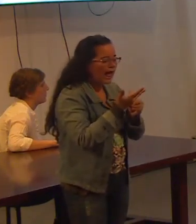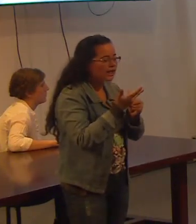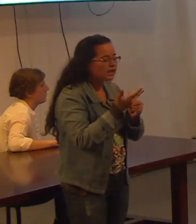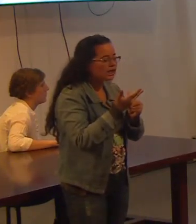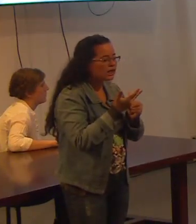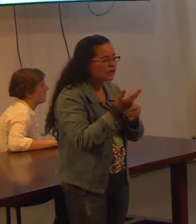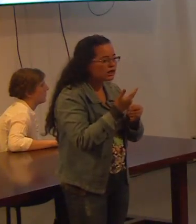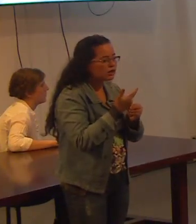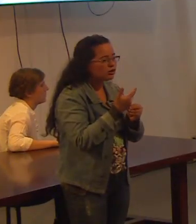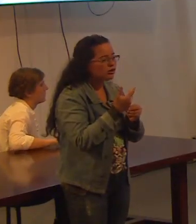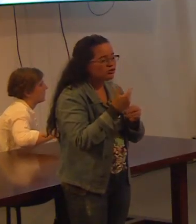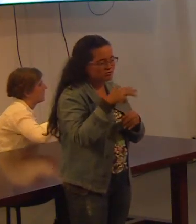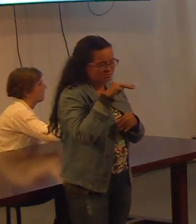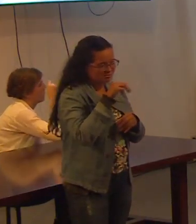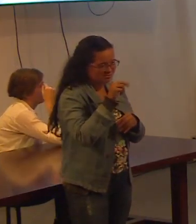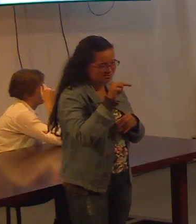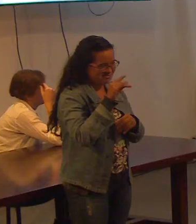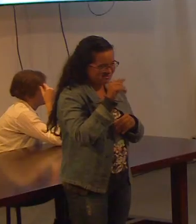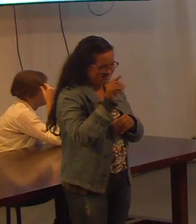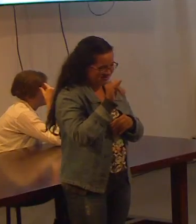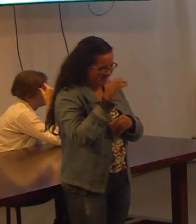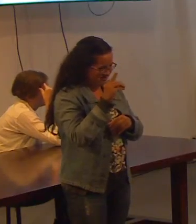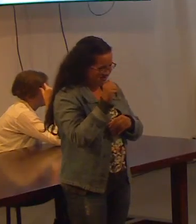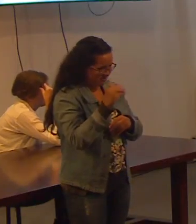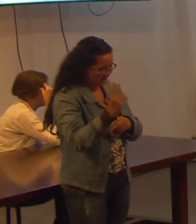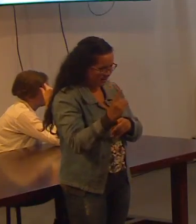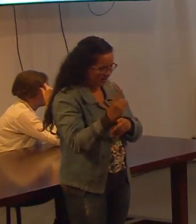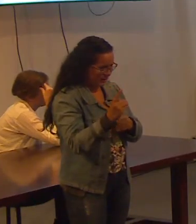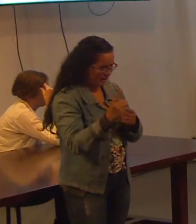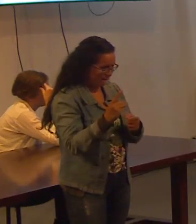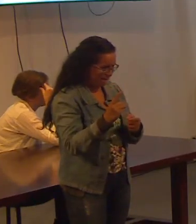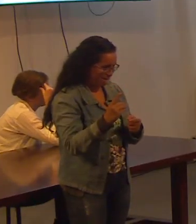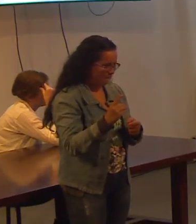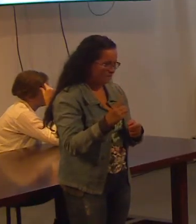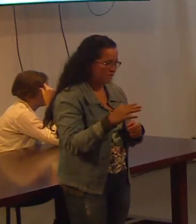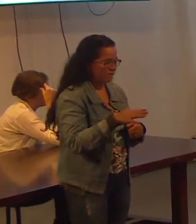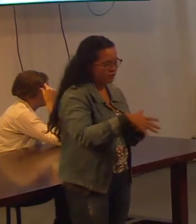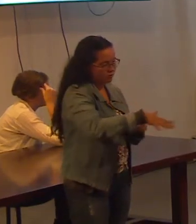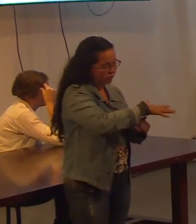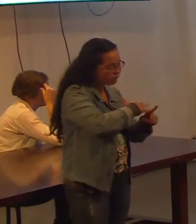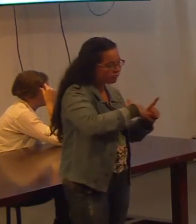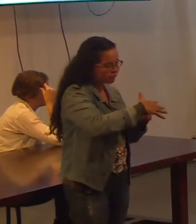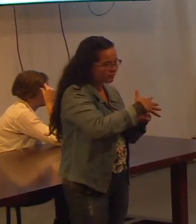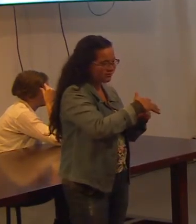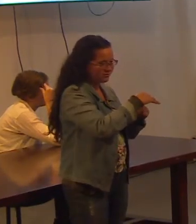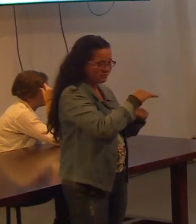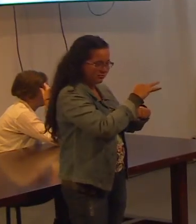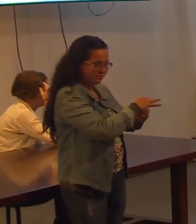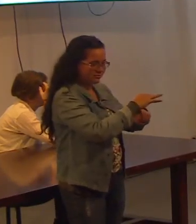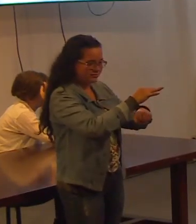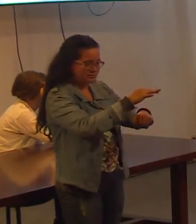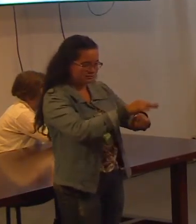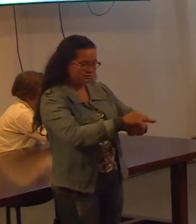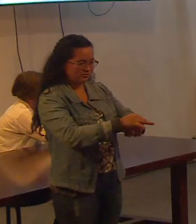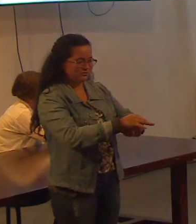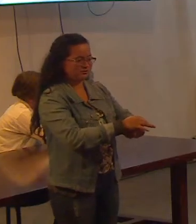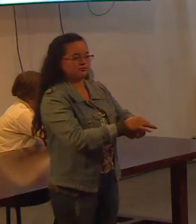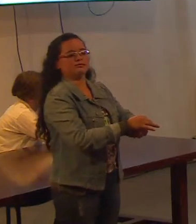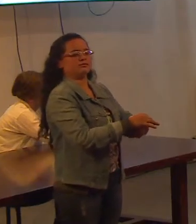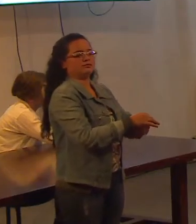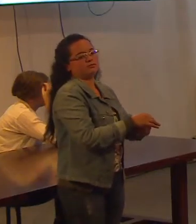manualidad. Aquí se hace una transformación en torno a todos los contextos de Fundir y Futura. Son esas